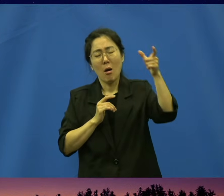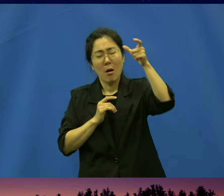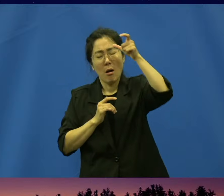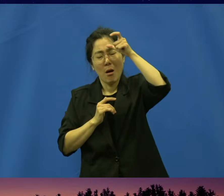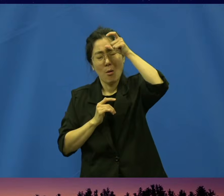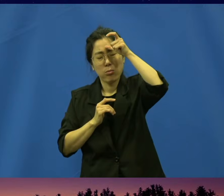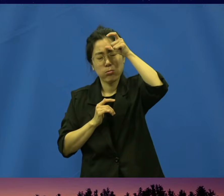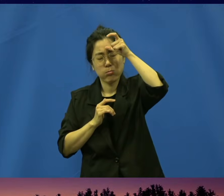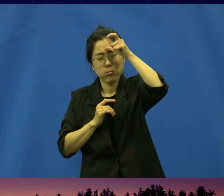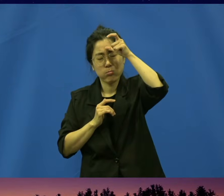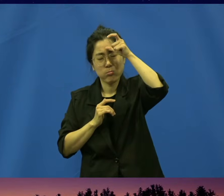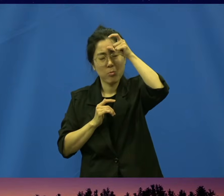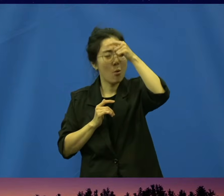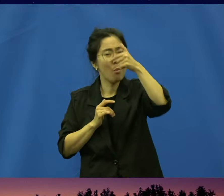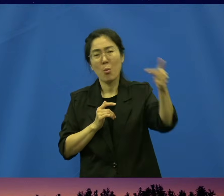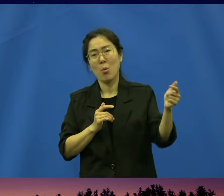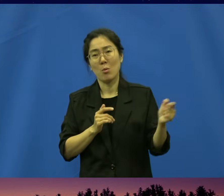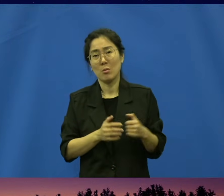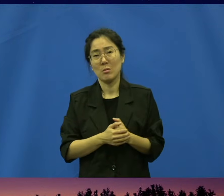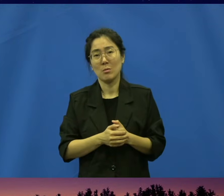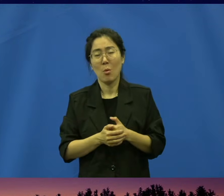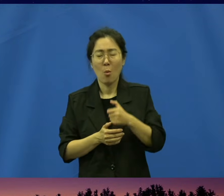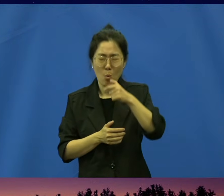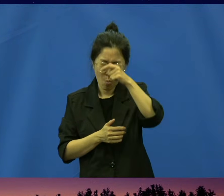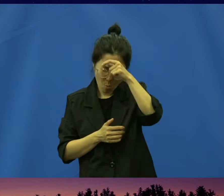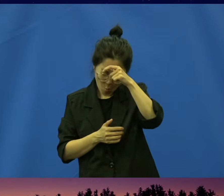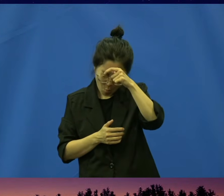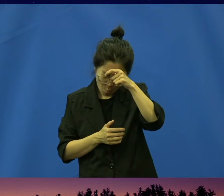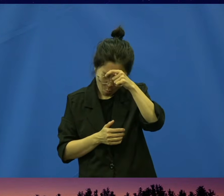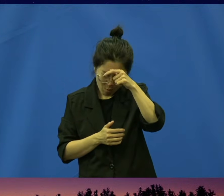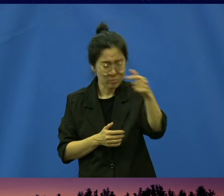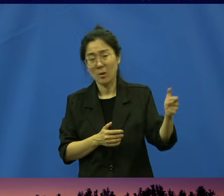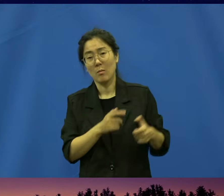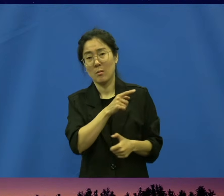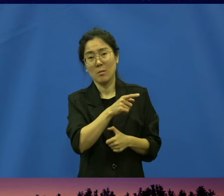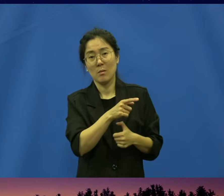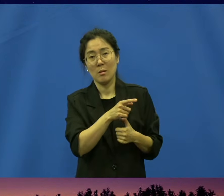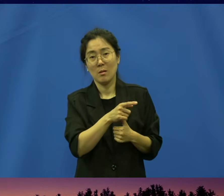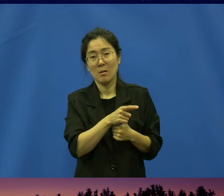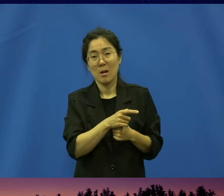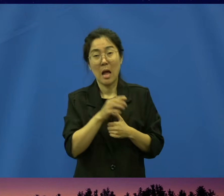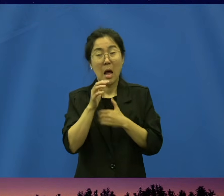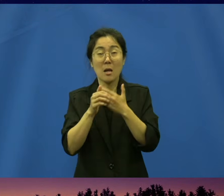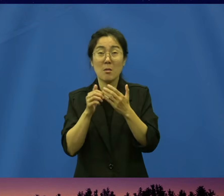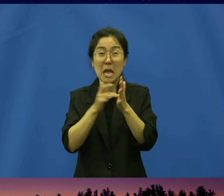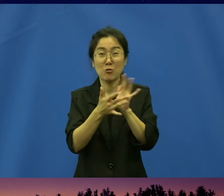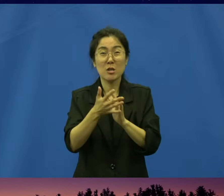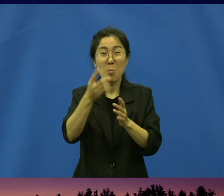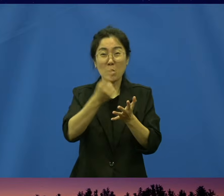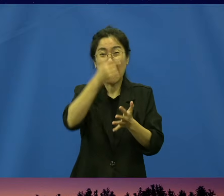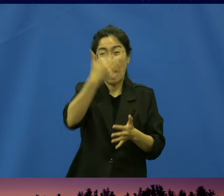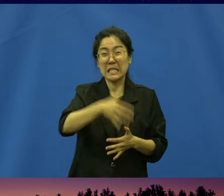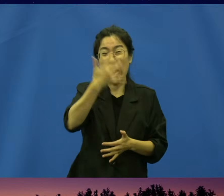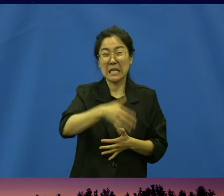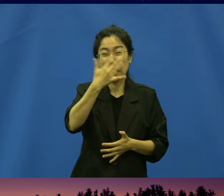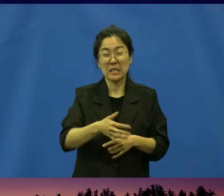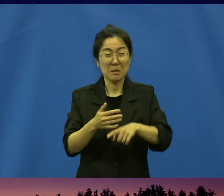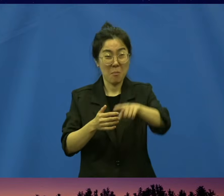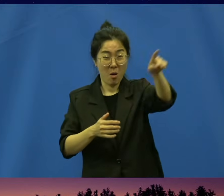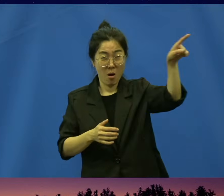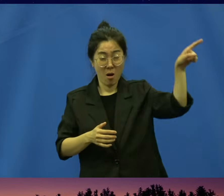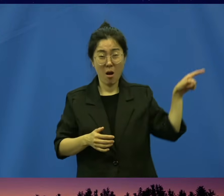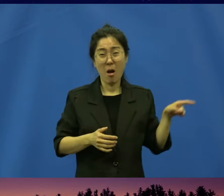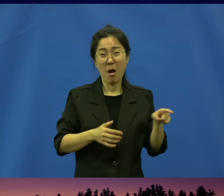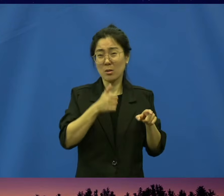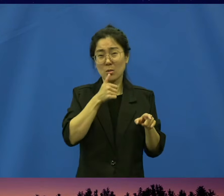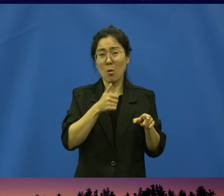그것이 최선이라고 생각하는 그런 것 때문에 우리는 분열을 초래할 수는 없습니다. 물론 진리 안에서 연합해야 됩니다. 진리 안에서.